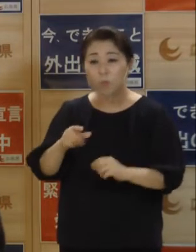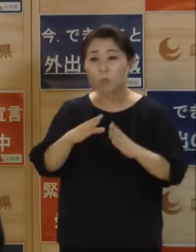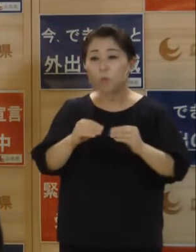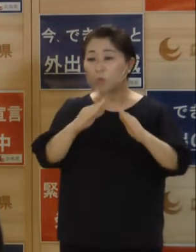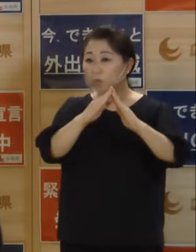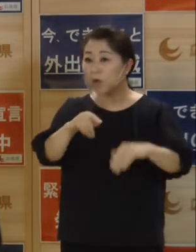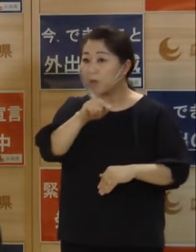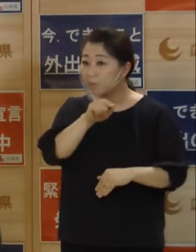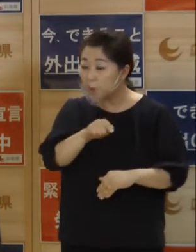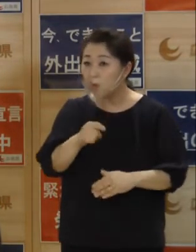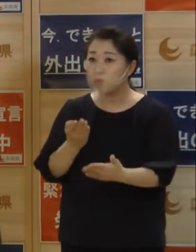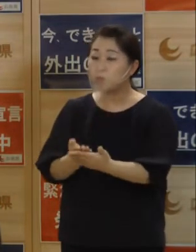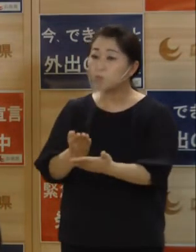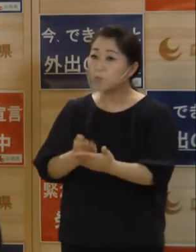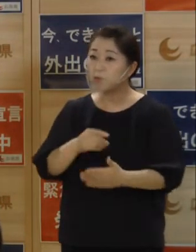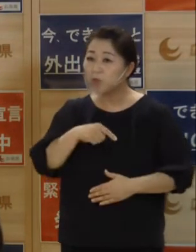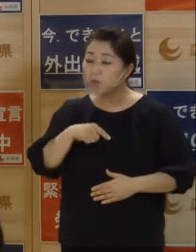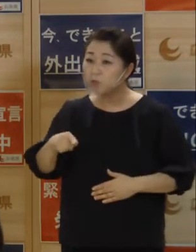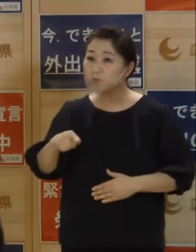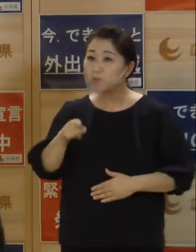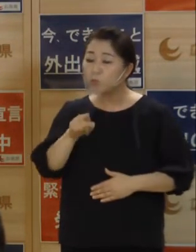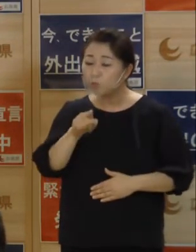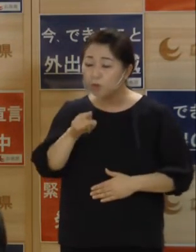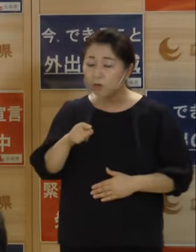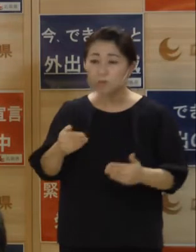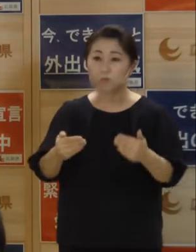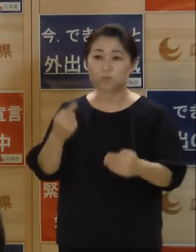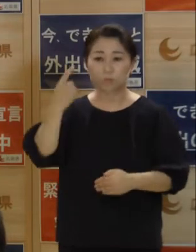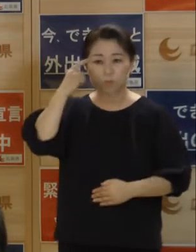が必要なことじゃないかというふうに思います